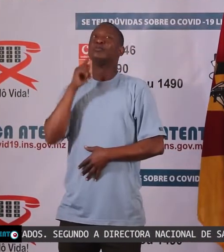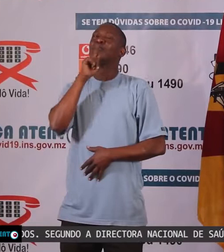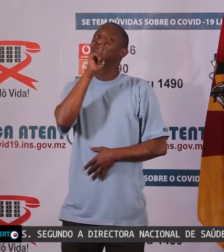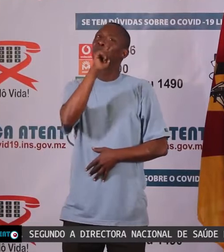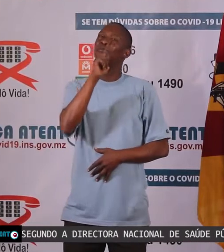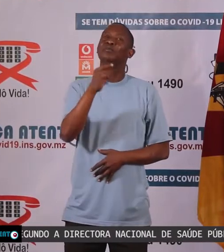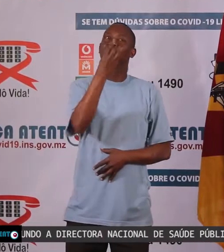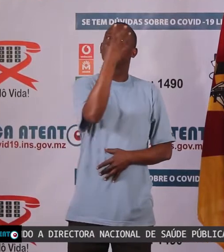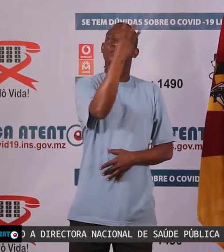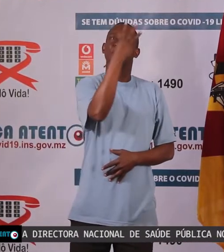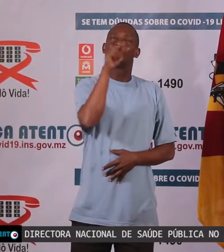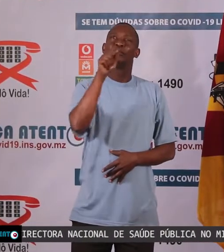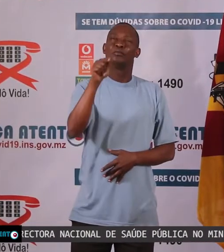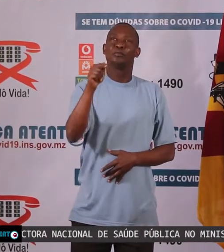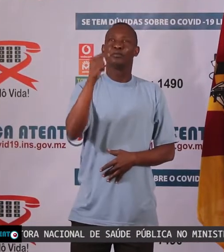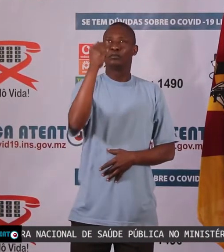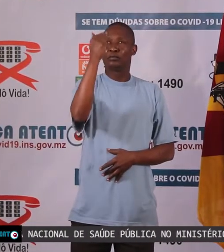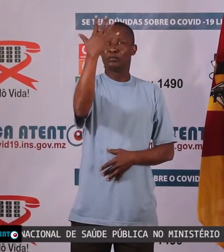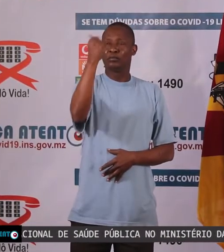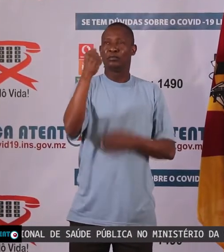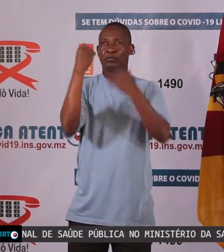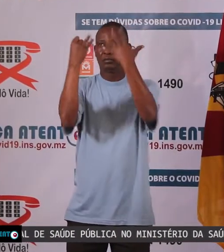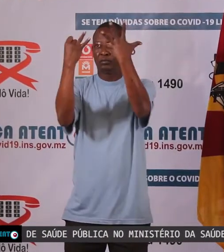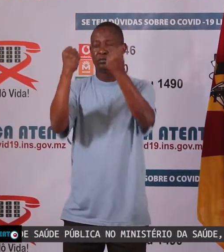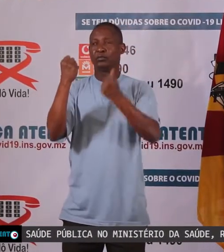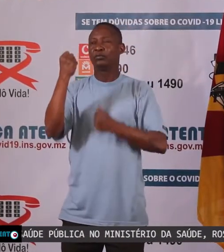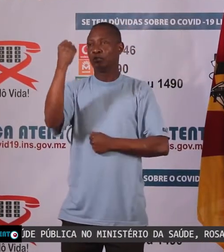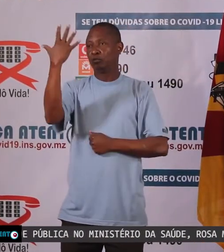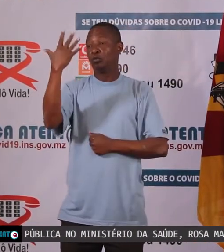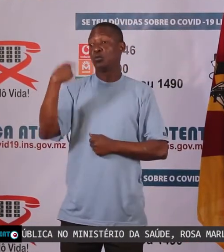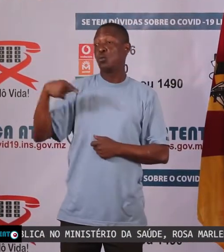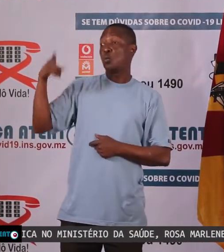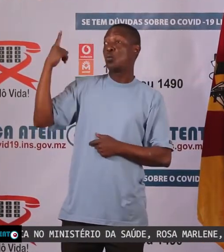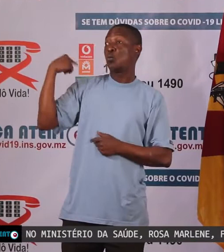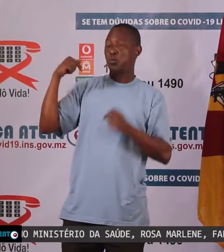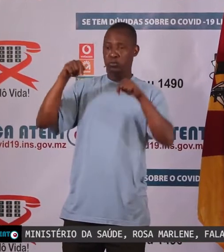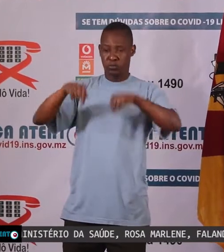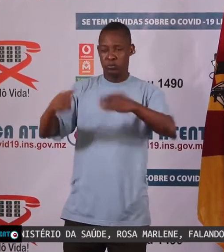3.535 ocorreram nas últimas 24 horas.